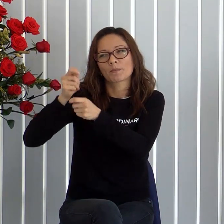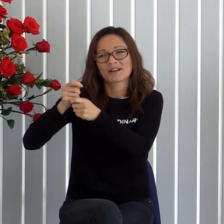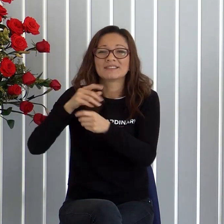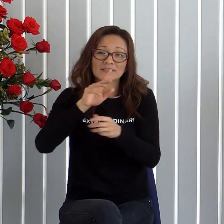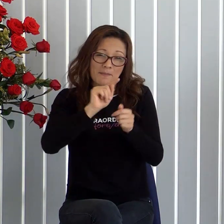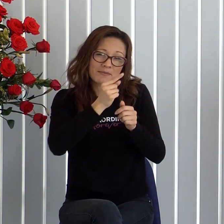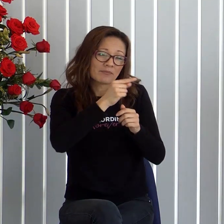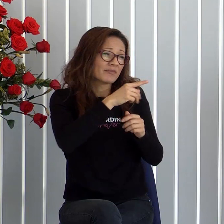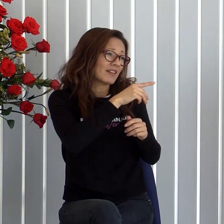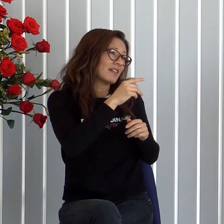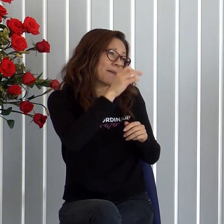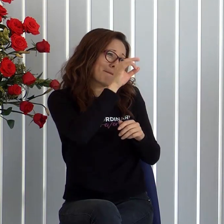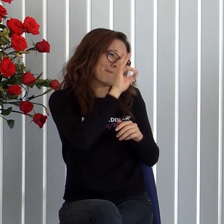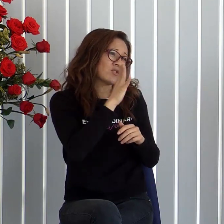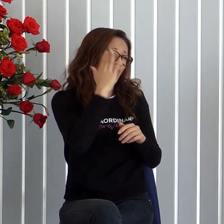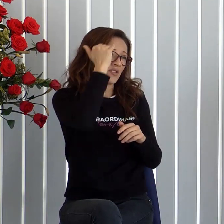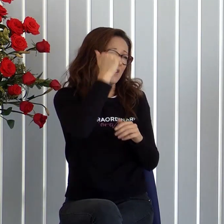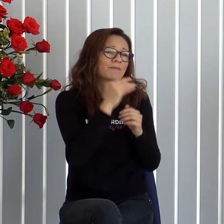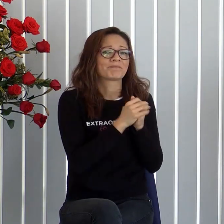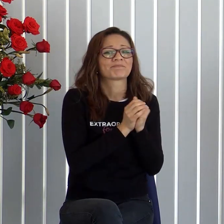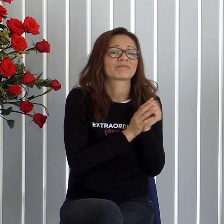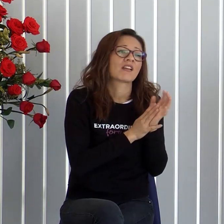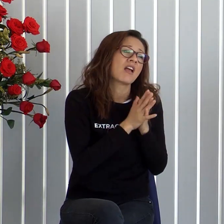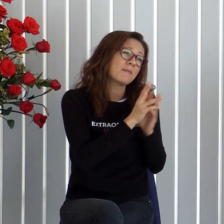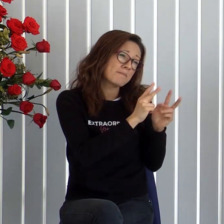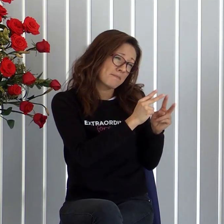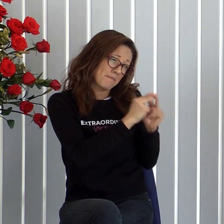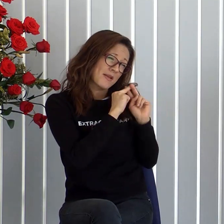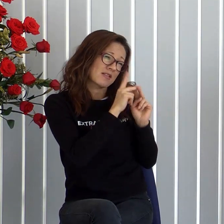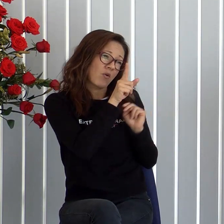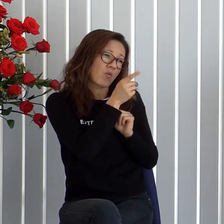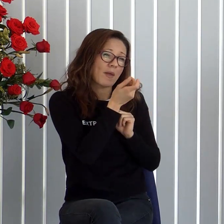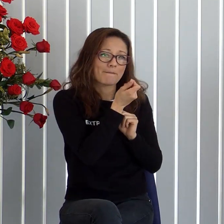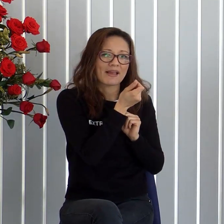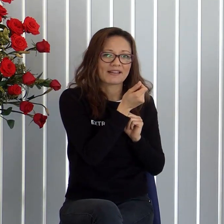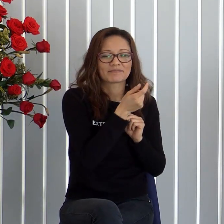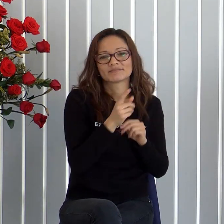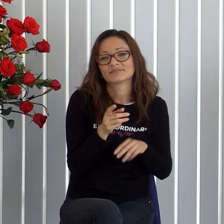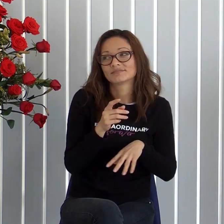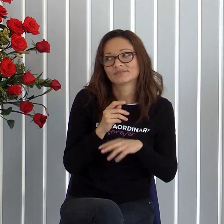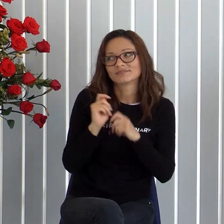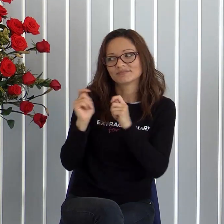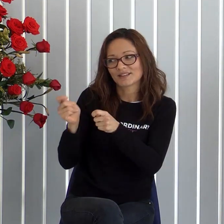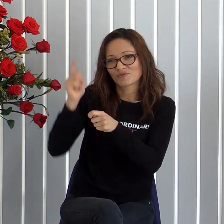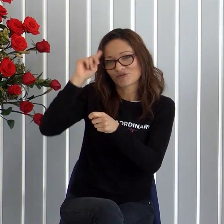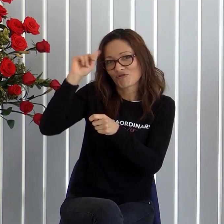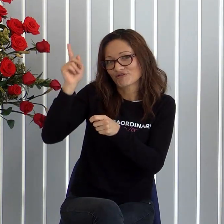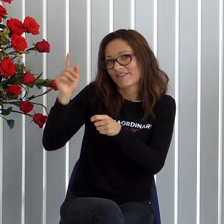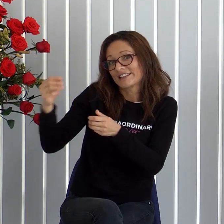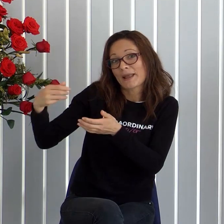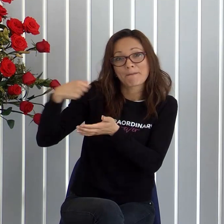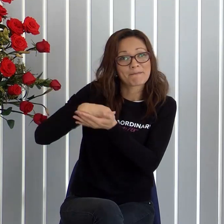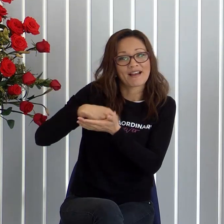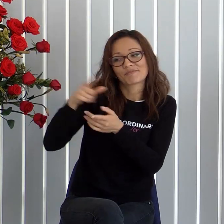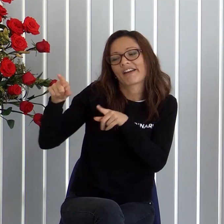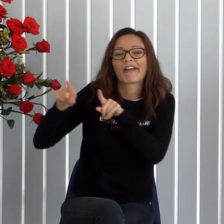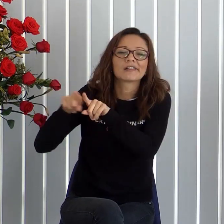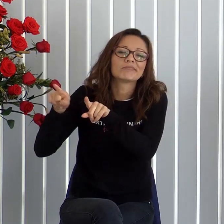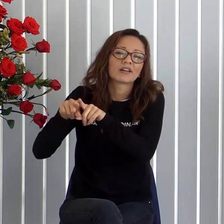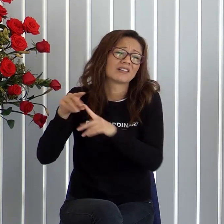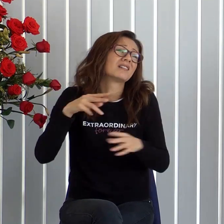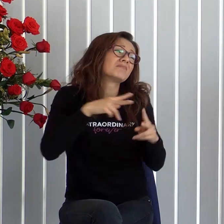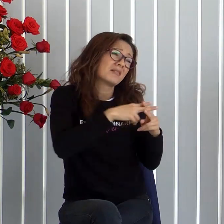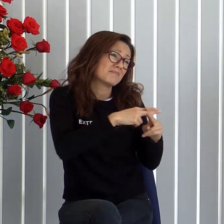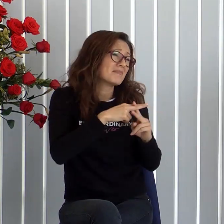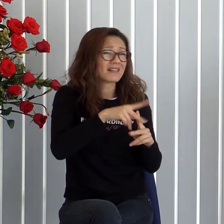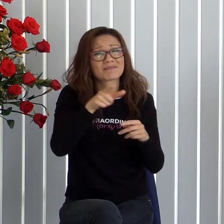me prestas una plata. Usted sabe cómo son los préstamos para los hermanos, ¿no? Se van, pero no se saben si van a regresar. Entonces me dijo, ay, me prestas, que mira,